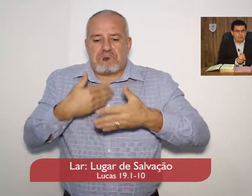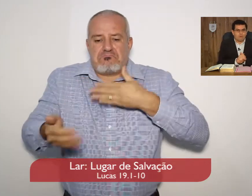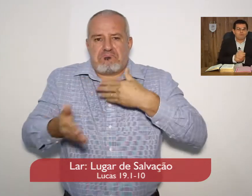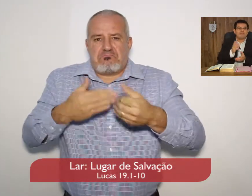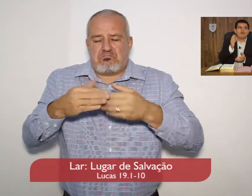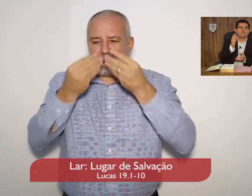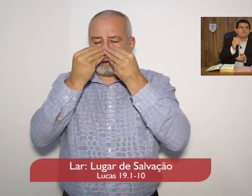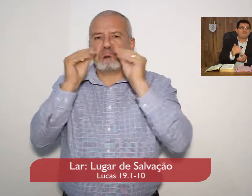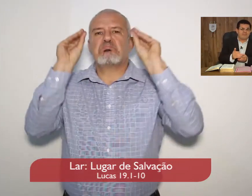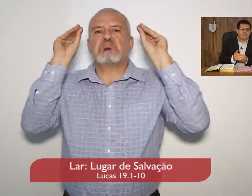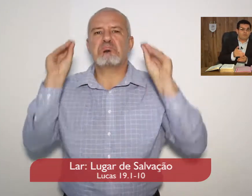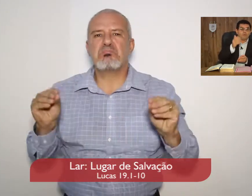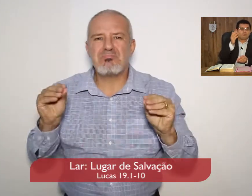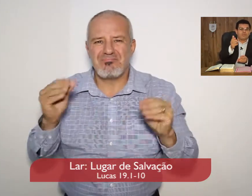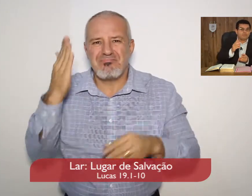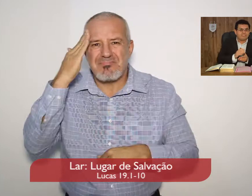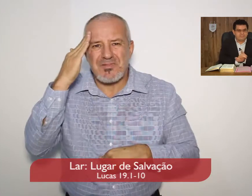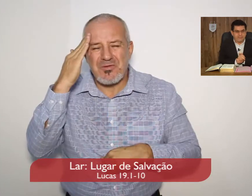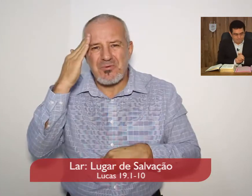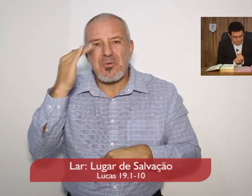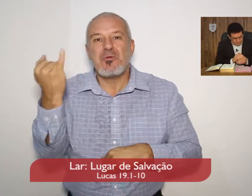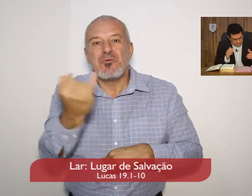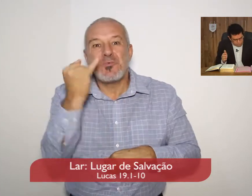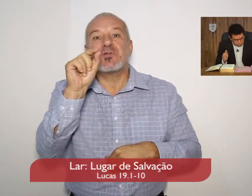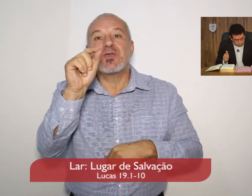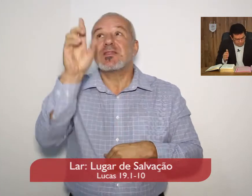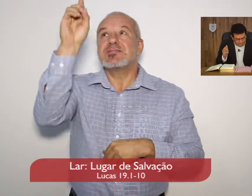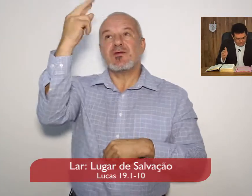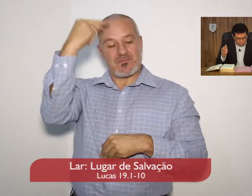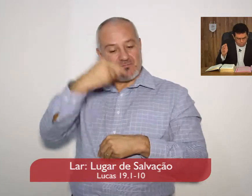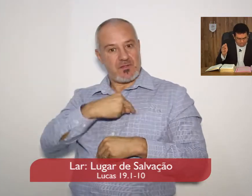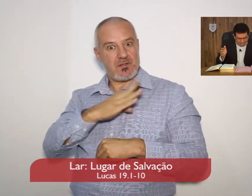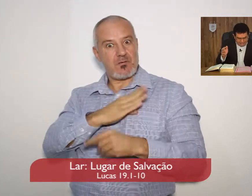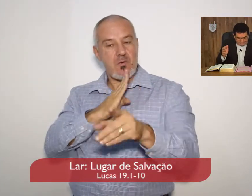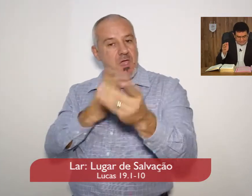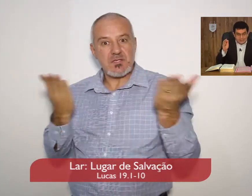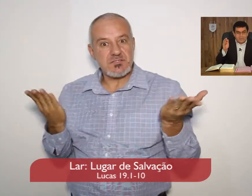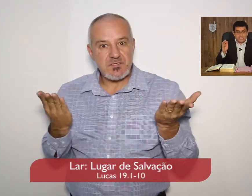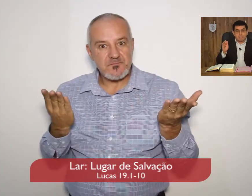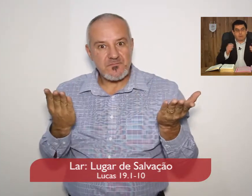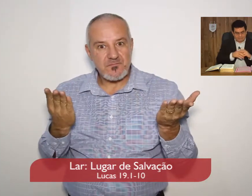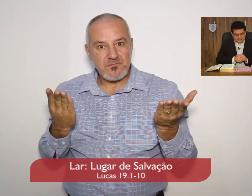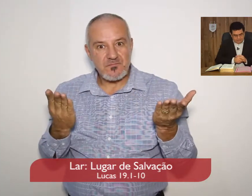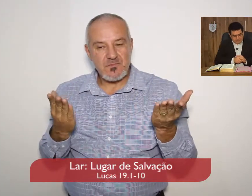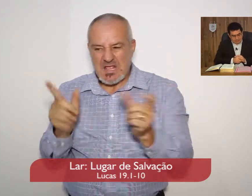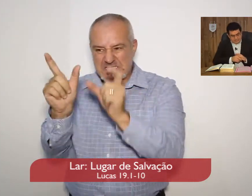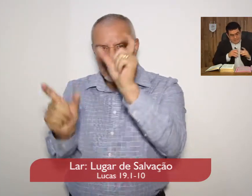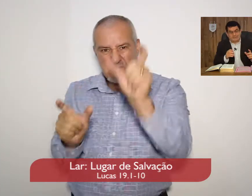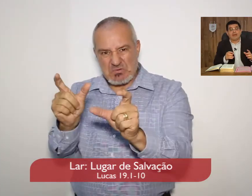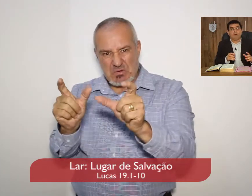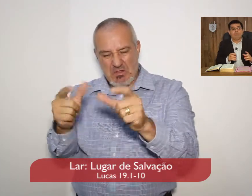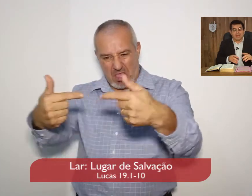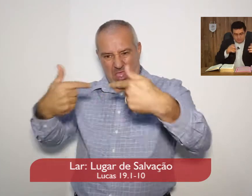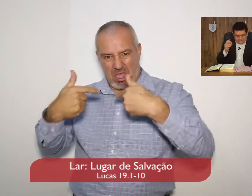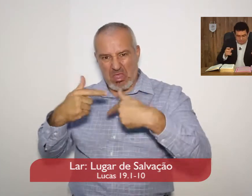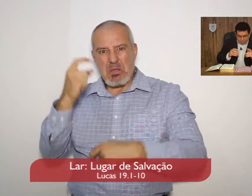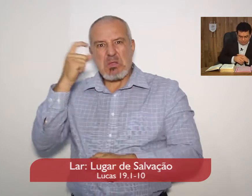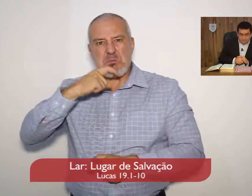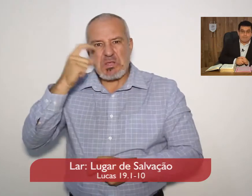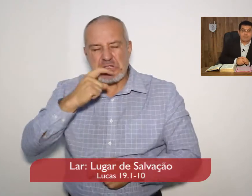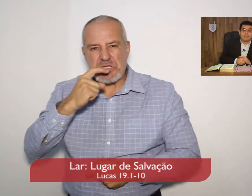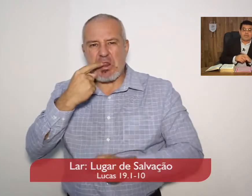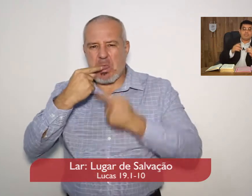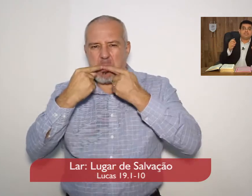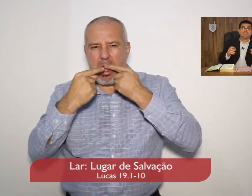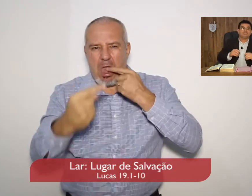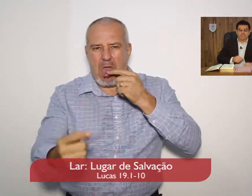vendo, como Deus me vê, como Deus te vê. Isso é o mais importante. Zaqueu, ele tinha